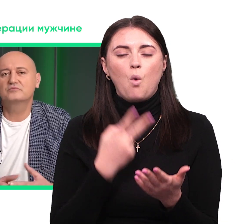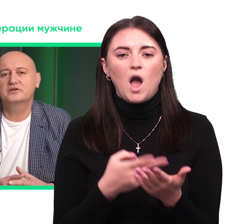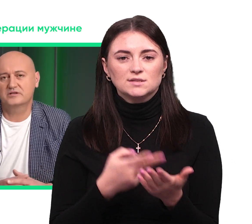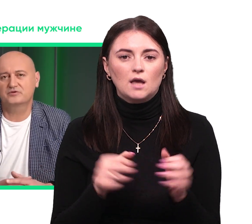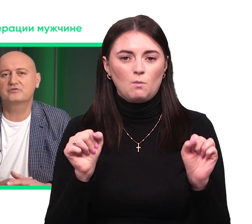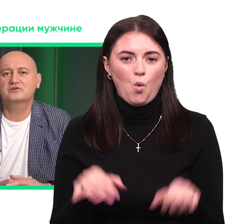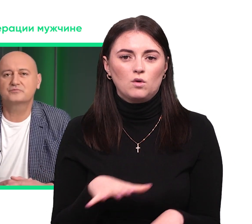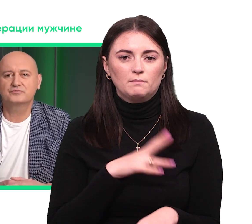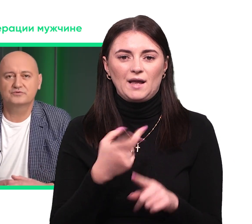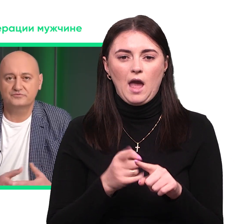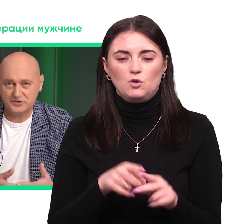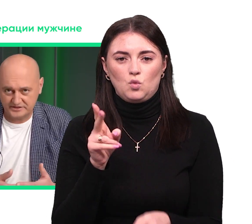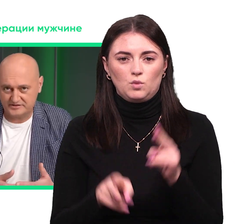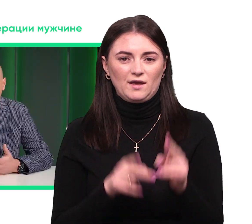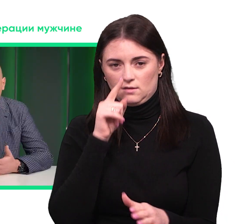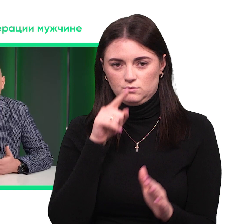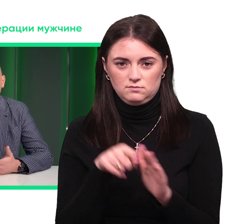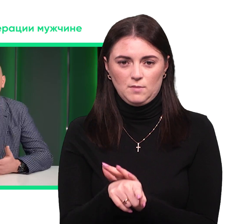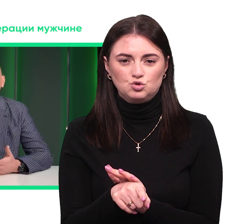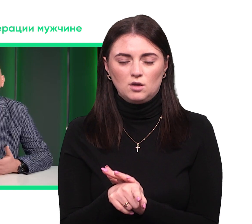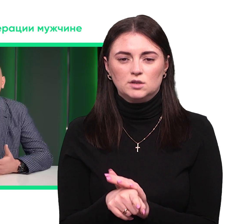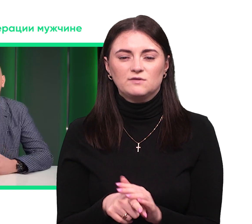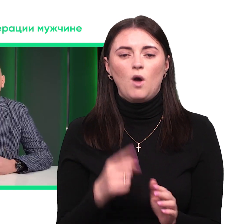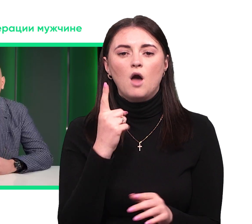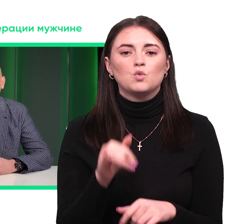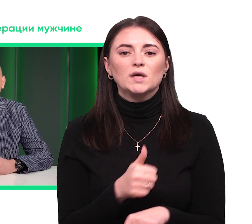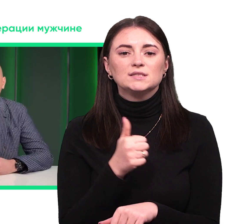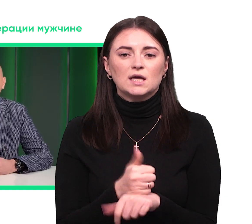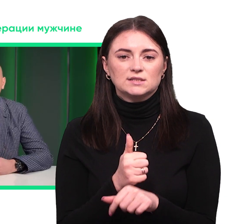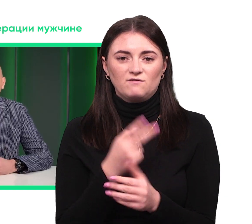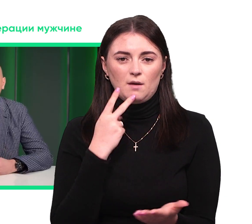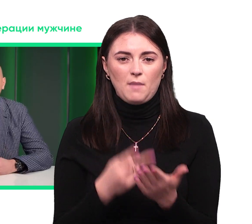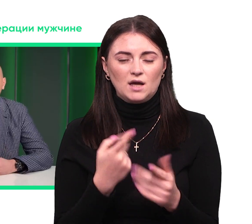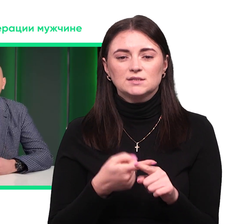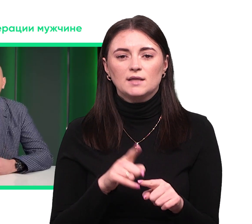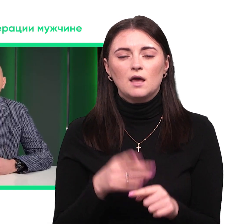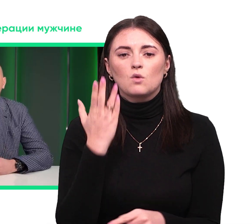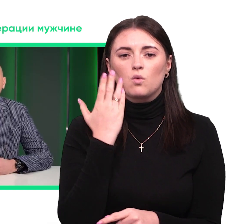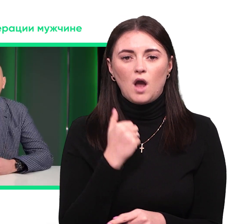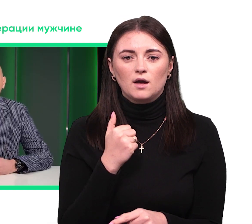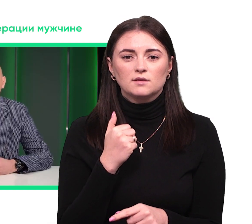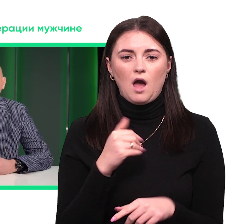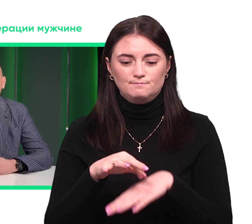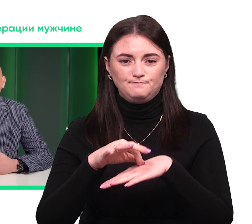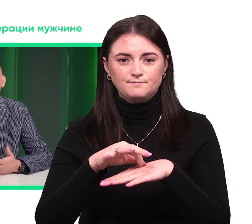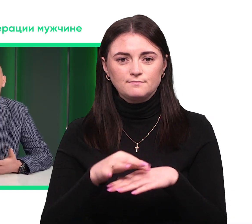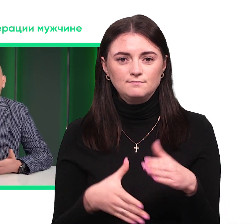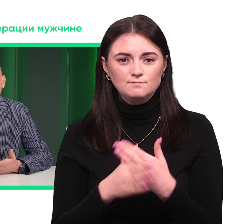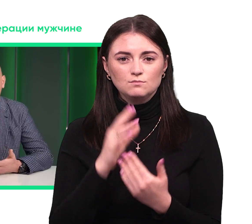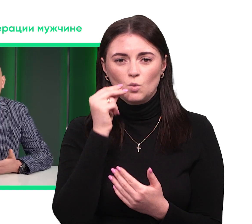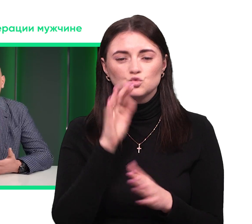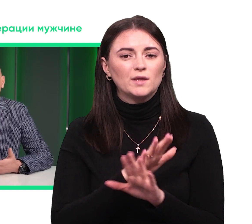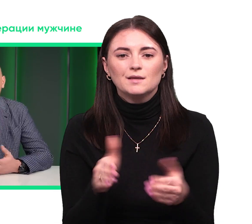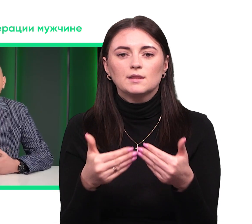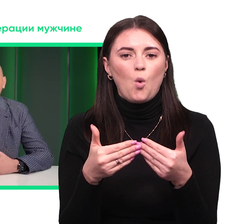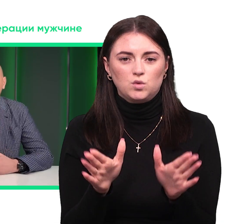какие показания могут быть к этому хирургическому вмешательству. Одно из основных показаний – это когда крайняя плоть мужчины не